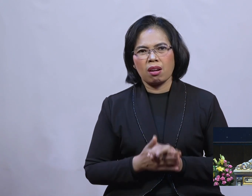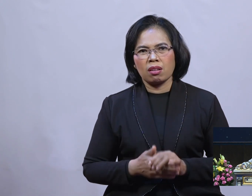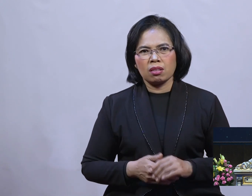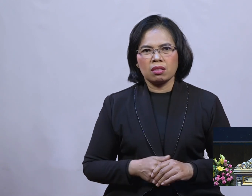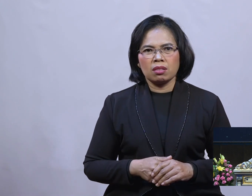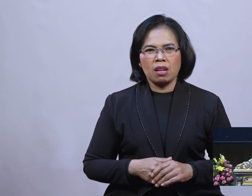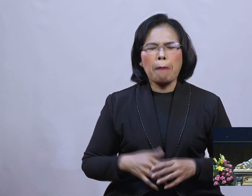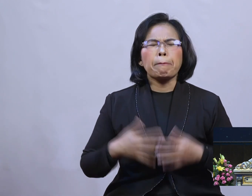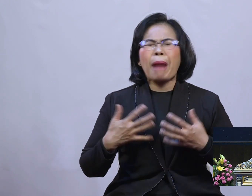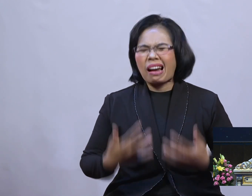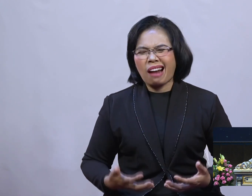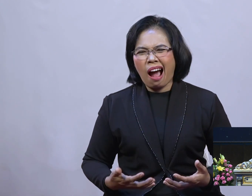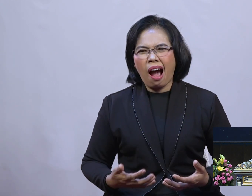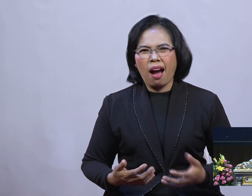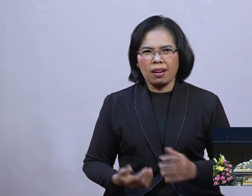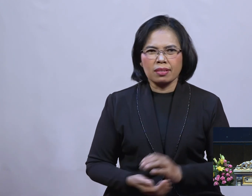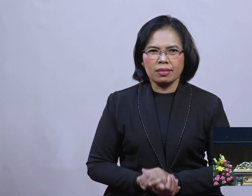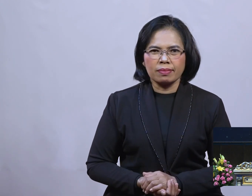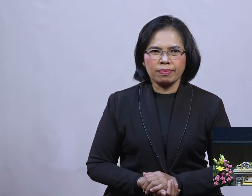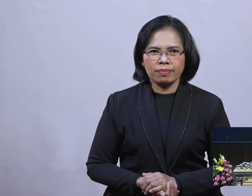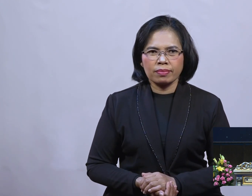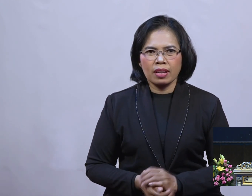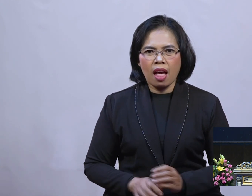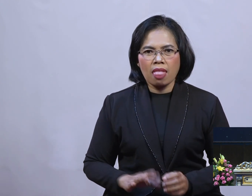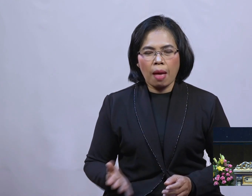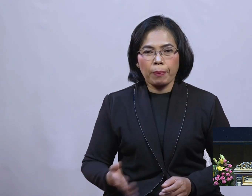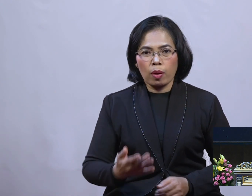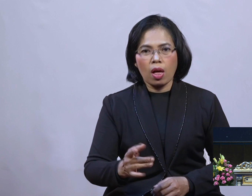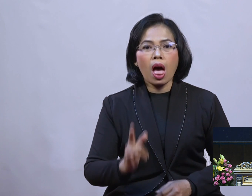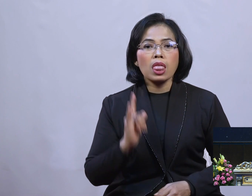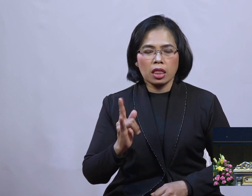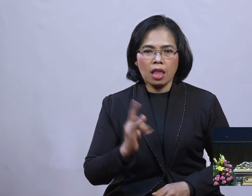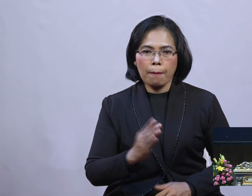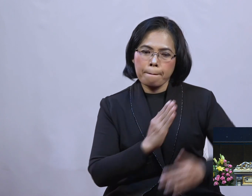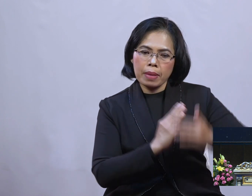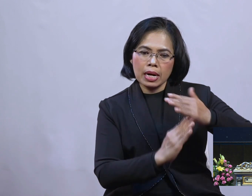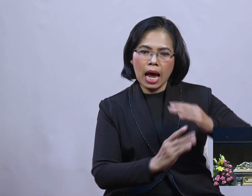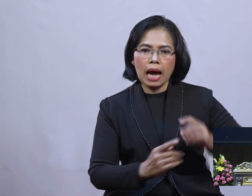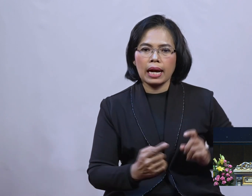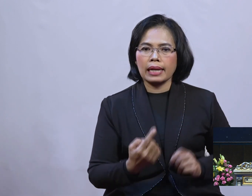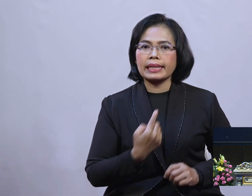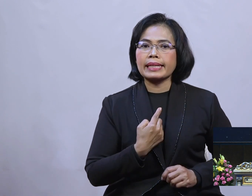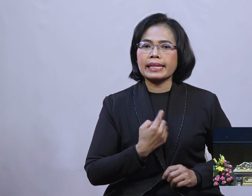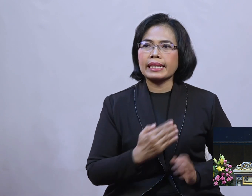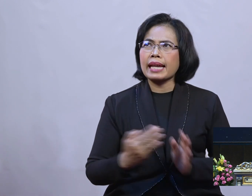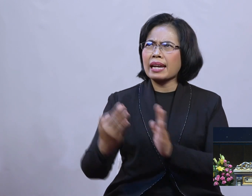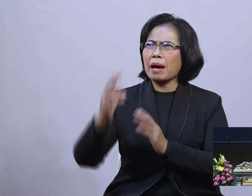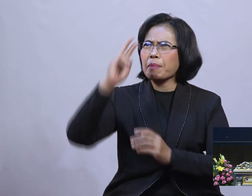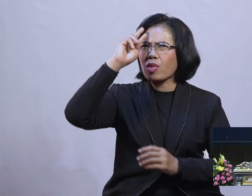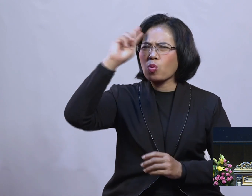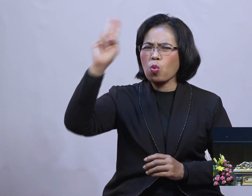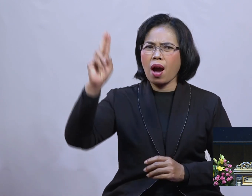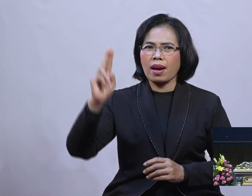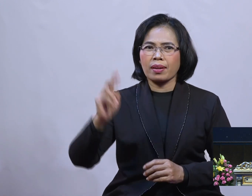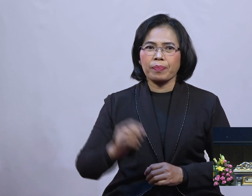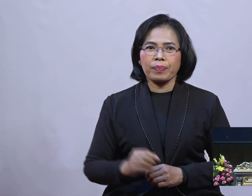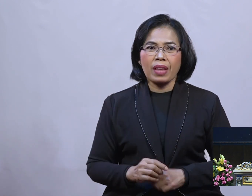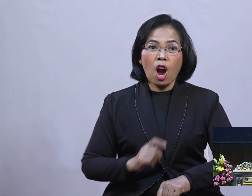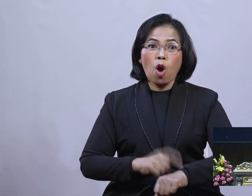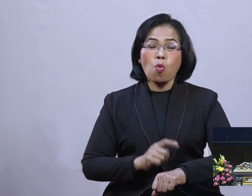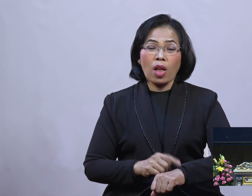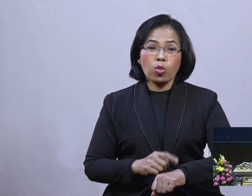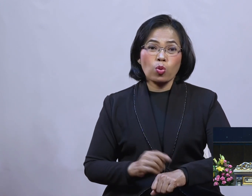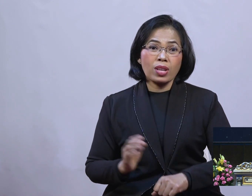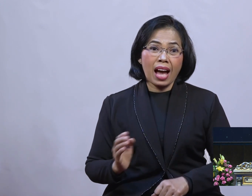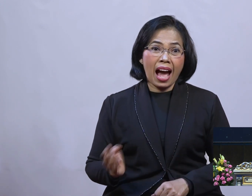boleh separah parahnya orang bisa parah tapi kalau UFO tetap merendahkan diri dihadapan Tuhan Hai harinya ganti Bangko